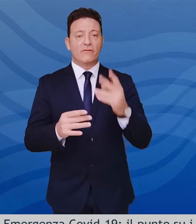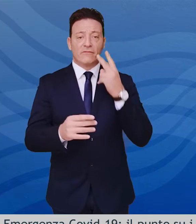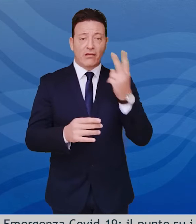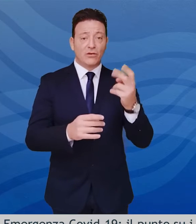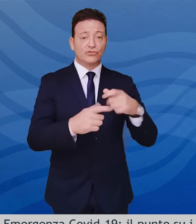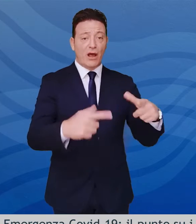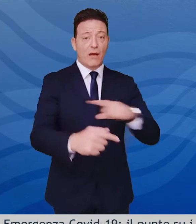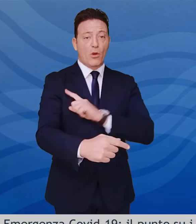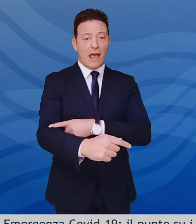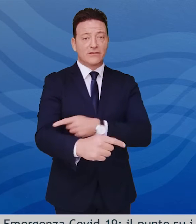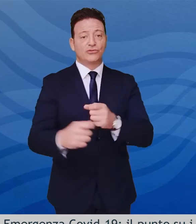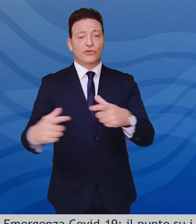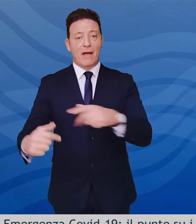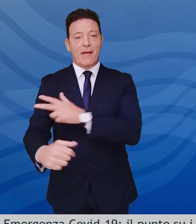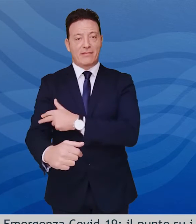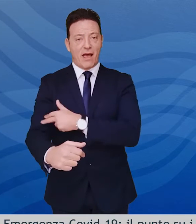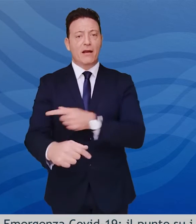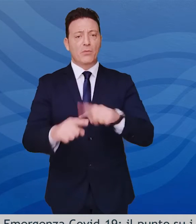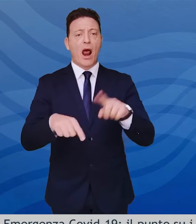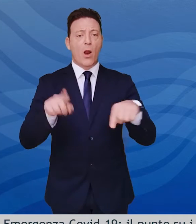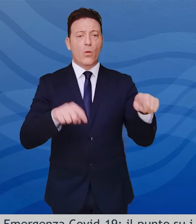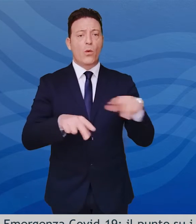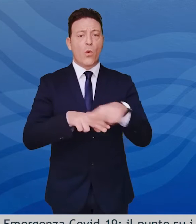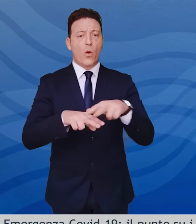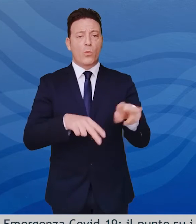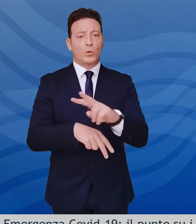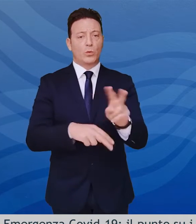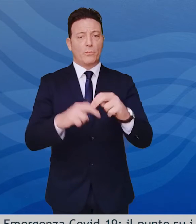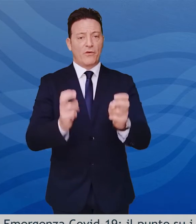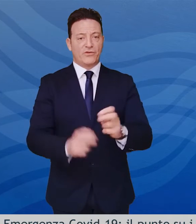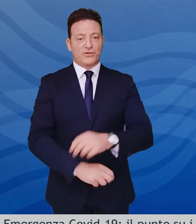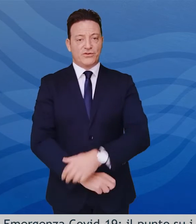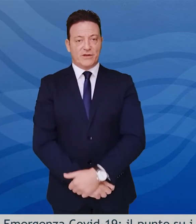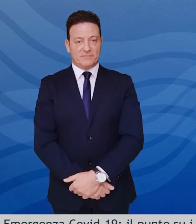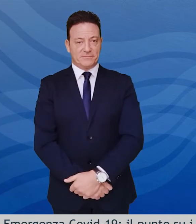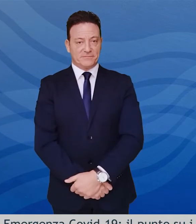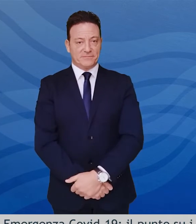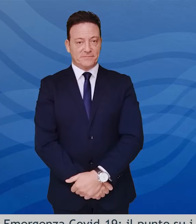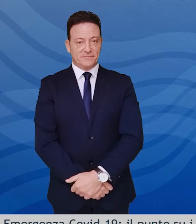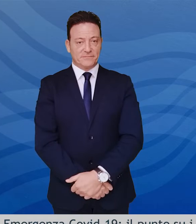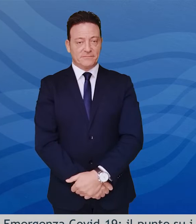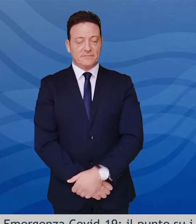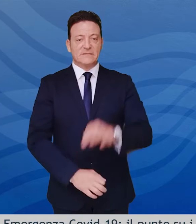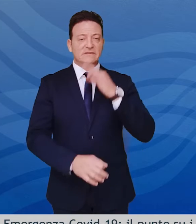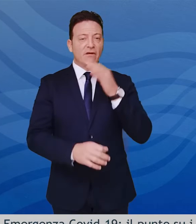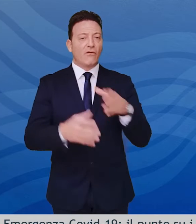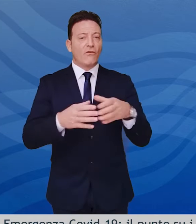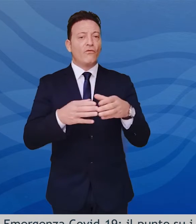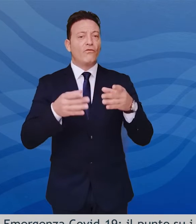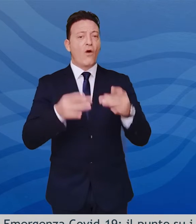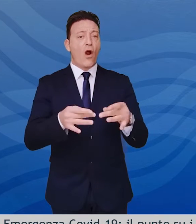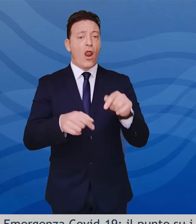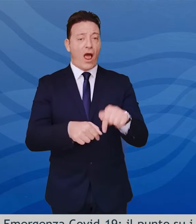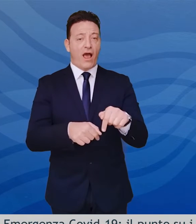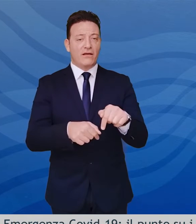Potenza e Matera, oltre che in alcuni comuni delle due rispettive province. Segno di focolai probabilmente